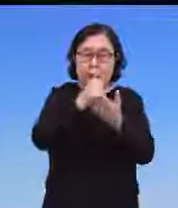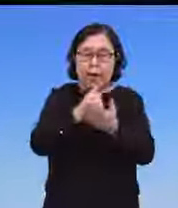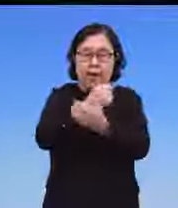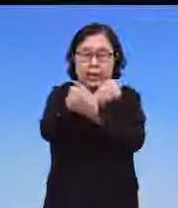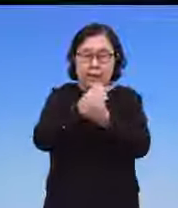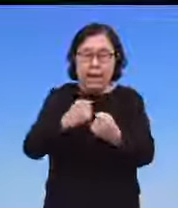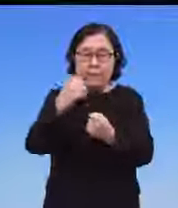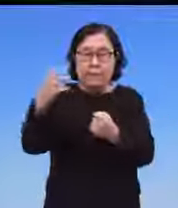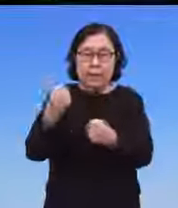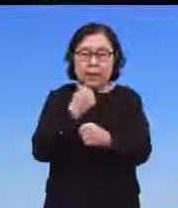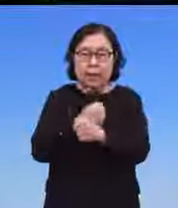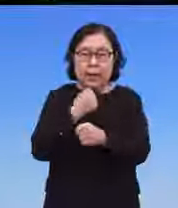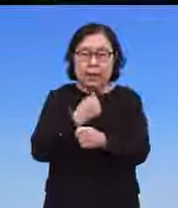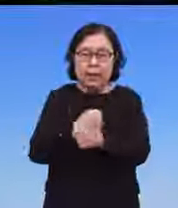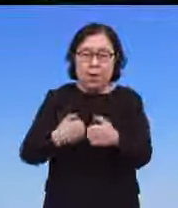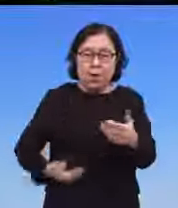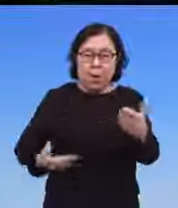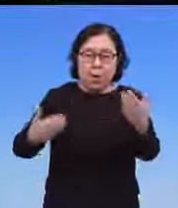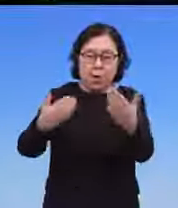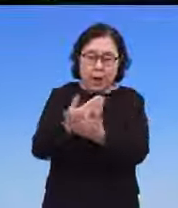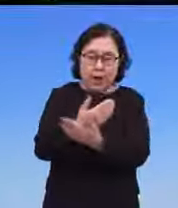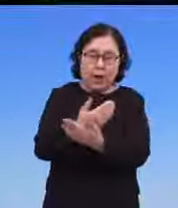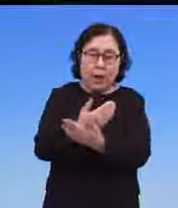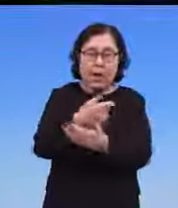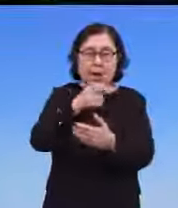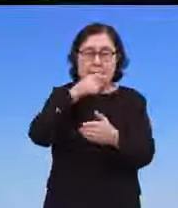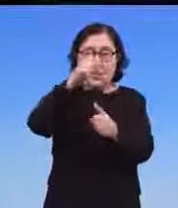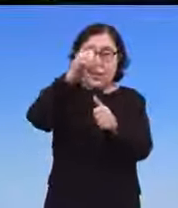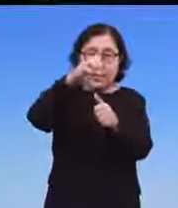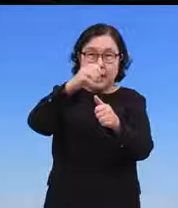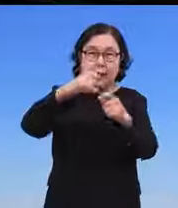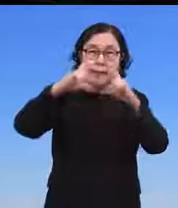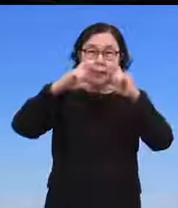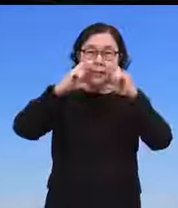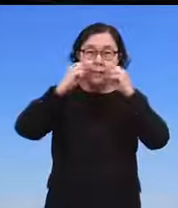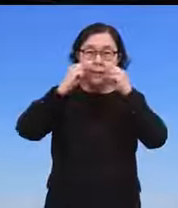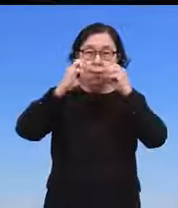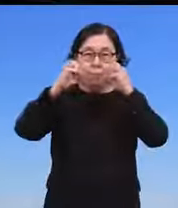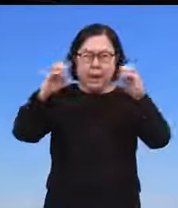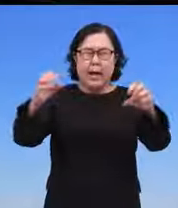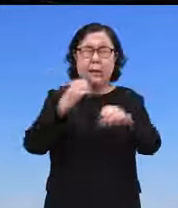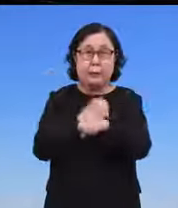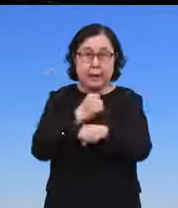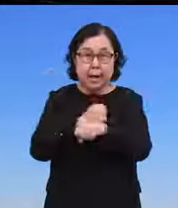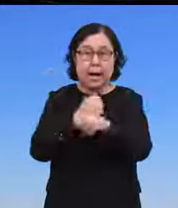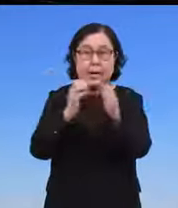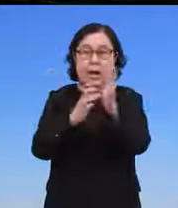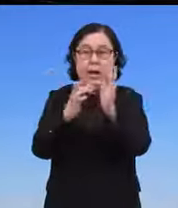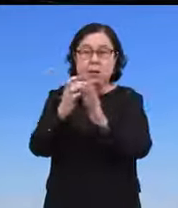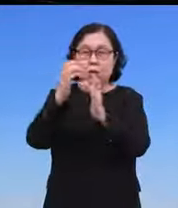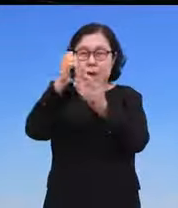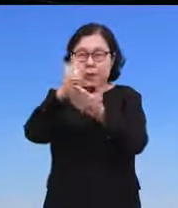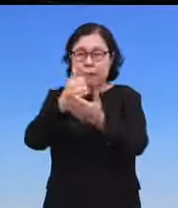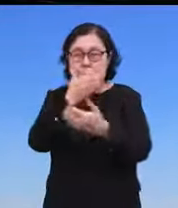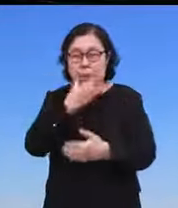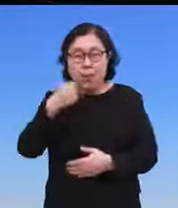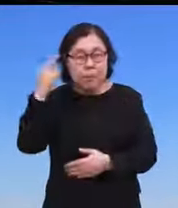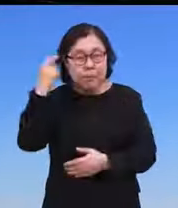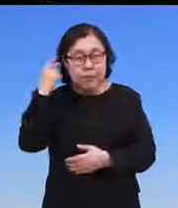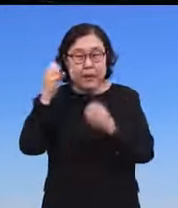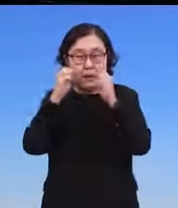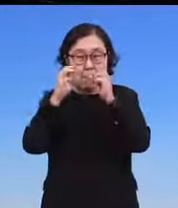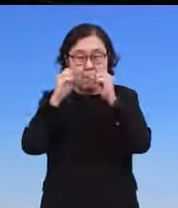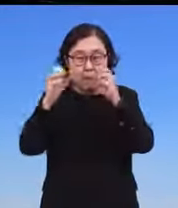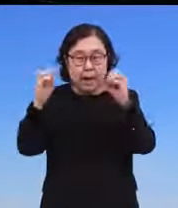세례를 전파하니, 저는 여기에 굉장히 중요한 의미가 있다고 생각합니다. 놀라운 예수 그리스도의 복음이 전파되는